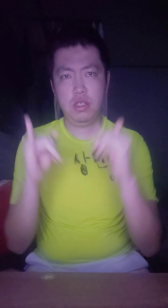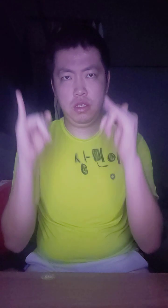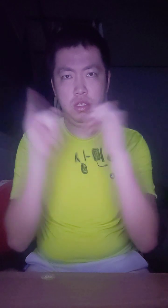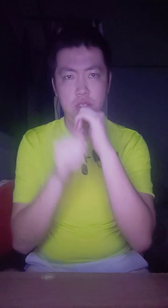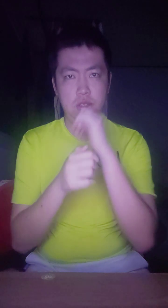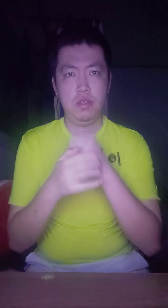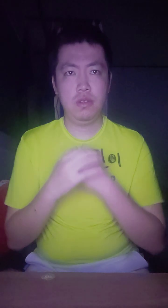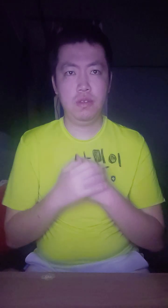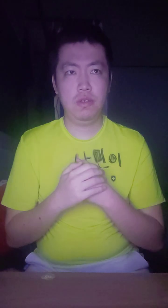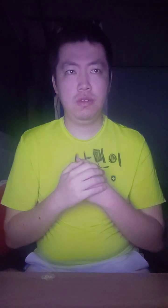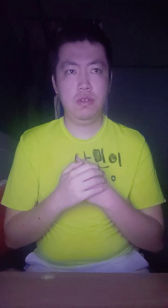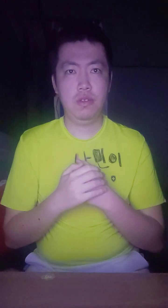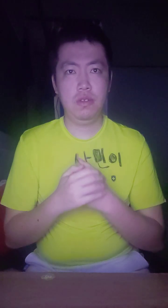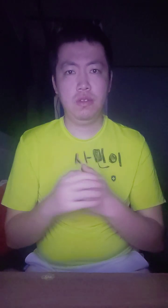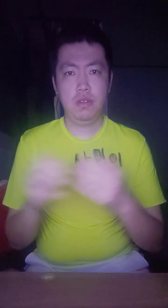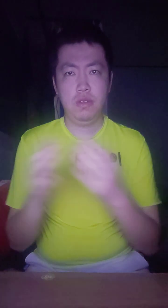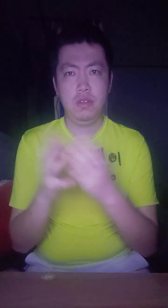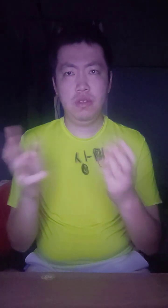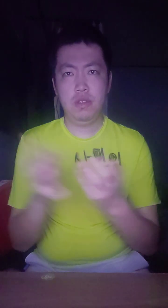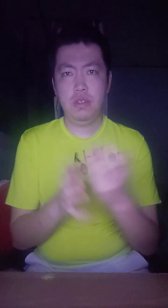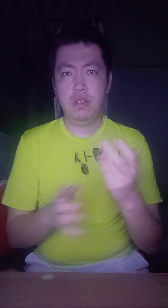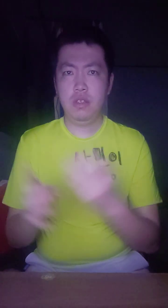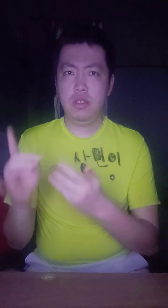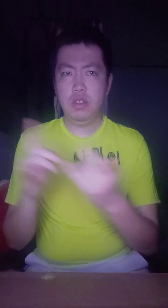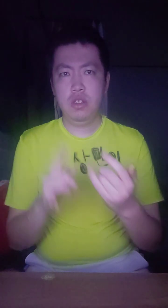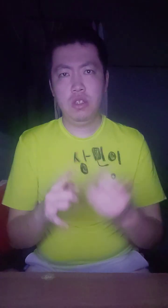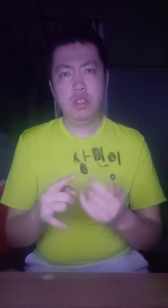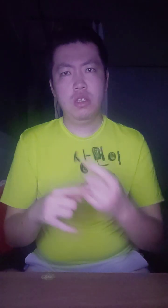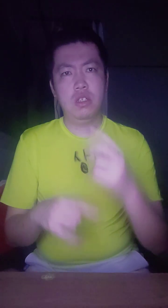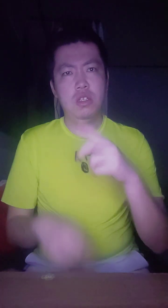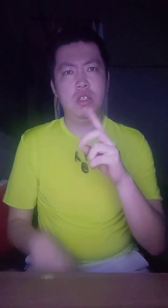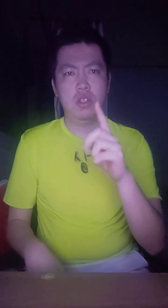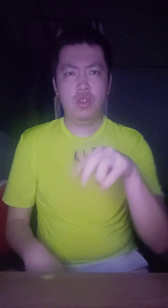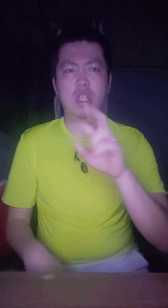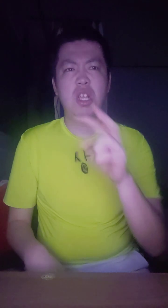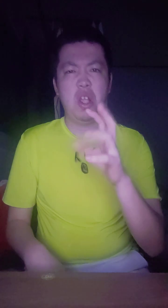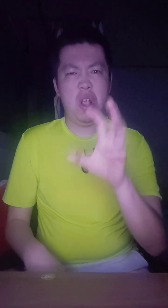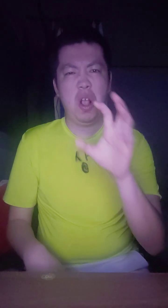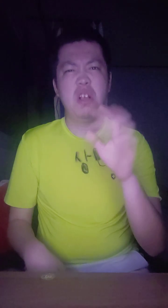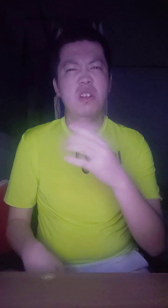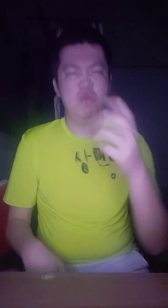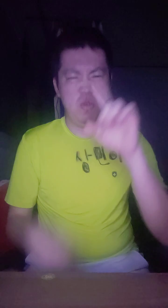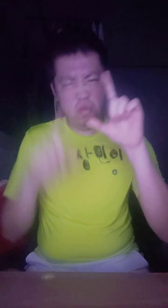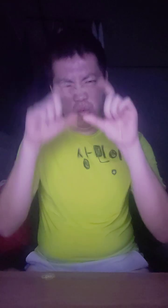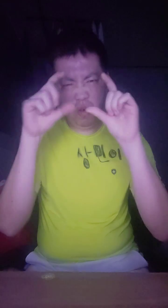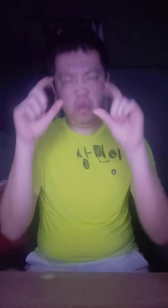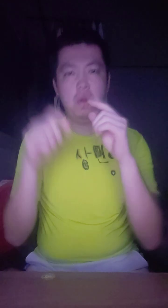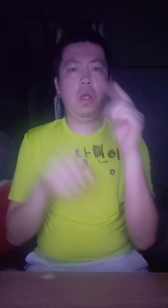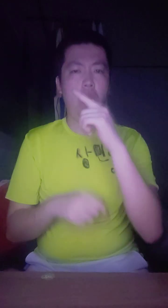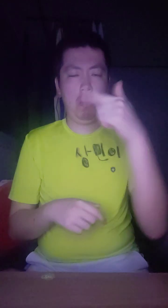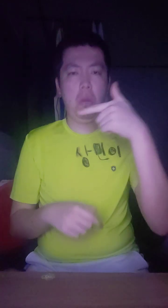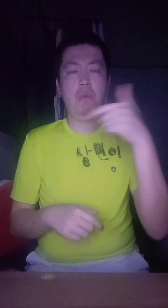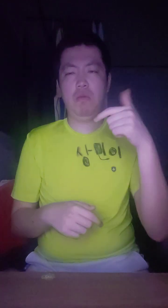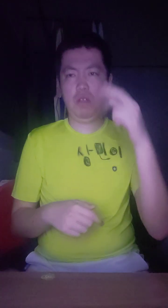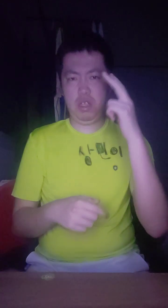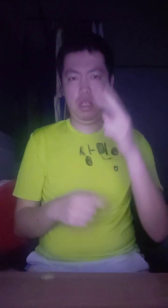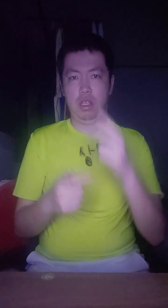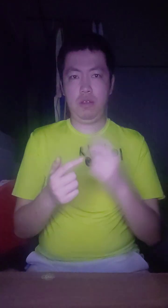했습니다. 이렇게 없던 기준을 정한 이유 바로 화장실에서의 불법 촬영 범죄 때문입니다. 이